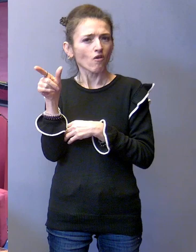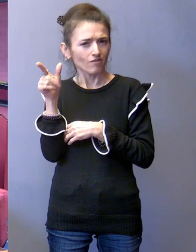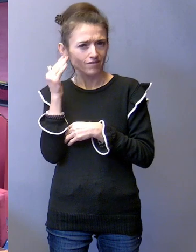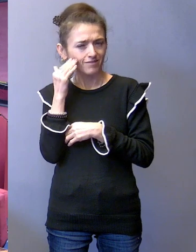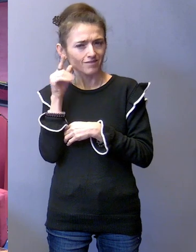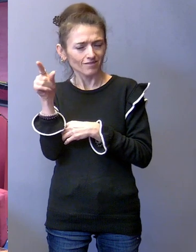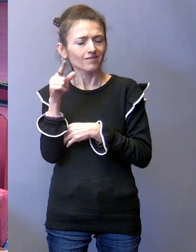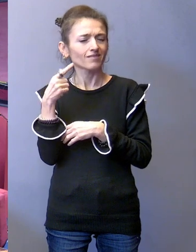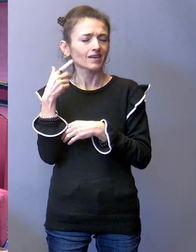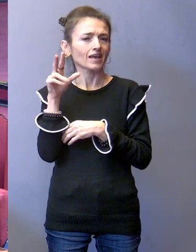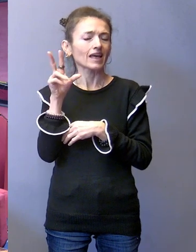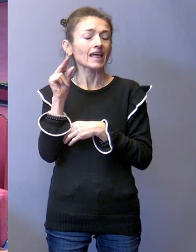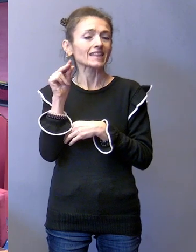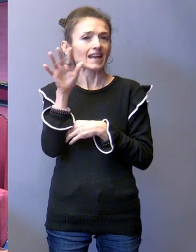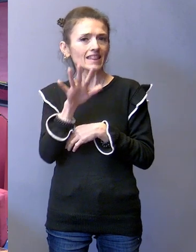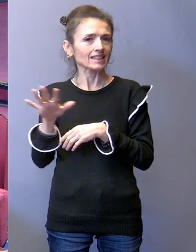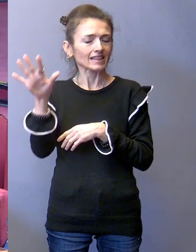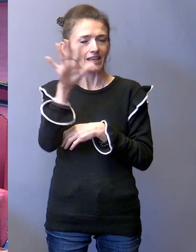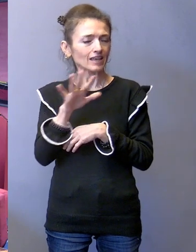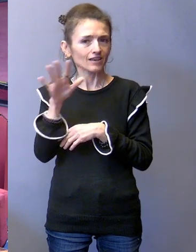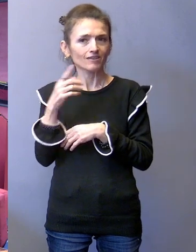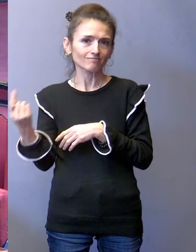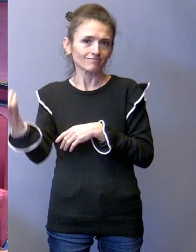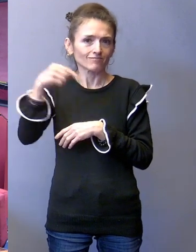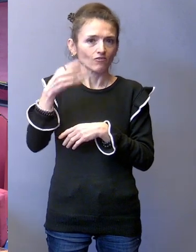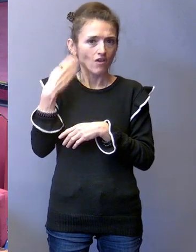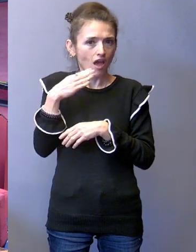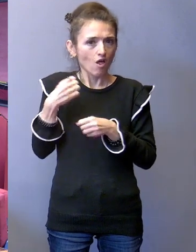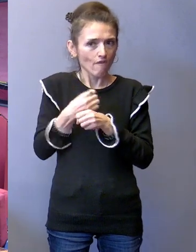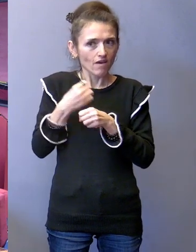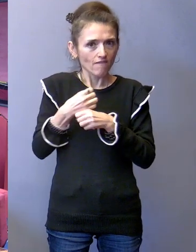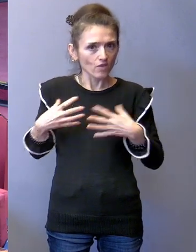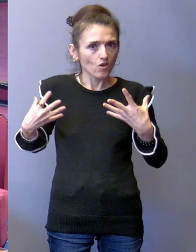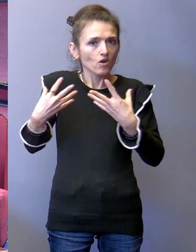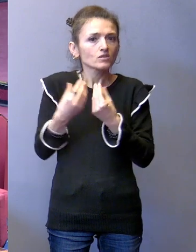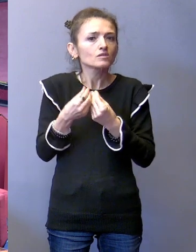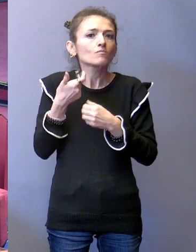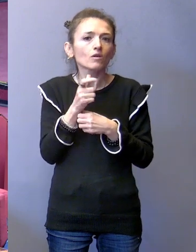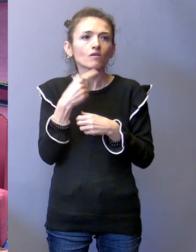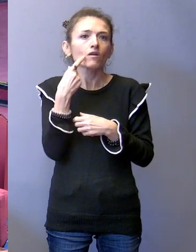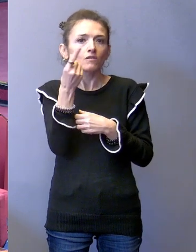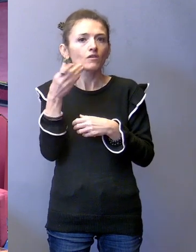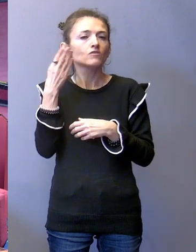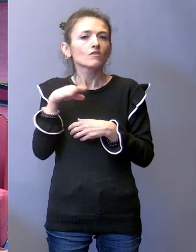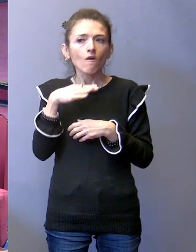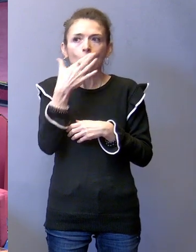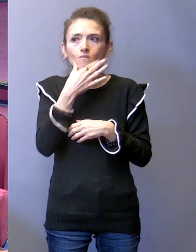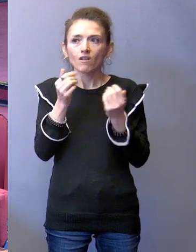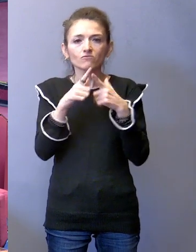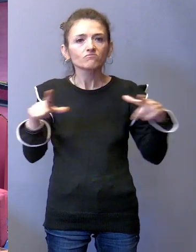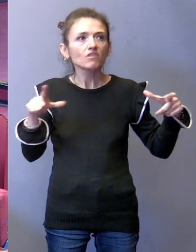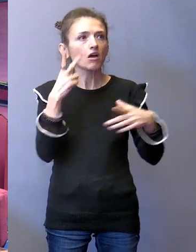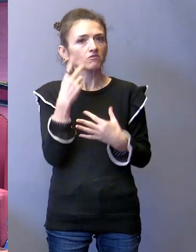a lavorare a Genova con la propria famiglia e perché detto che Genova è una bella città si è trovato bene